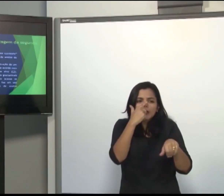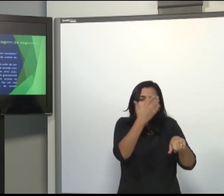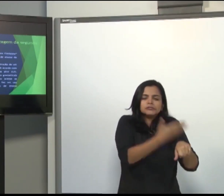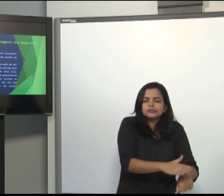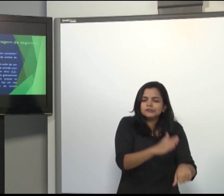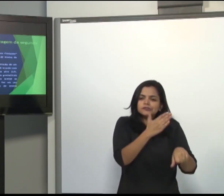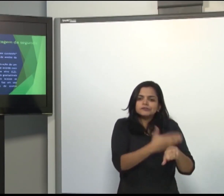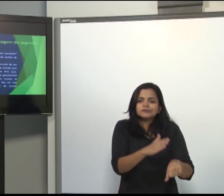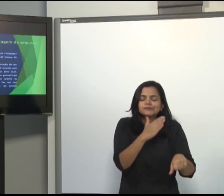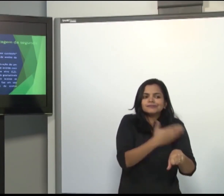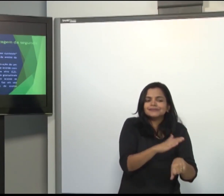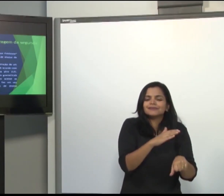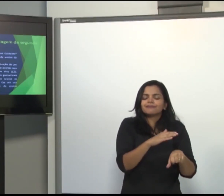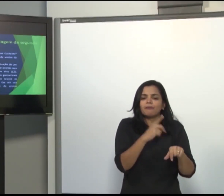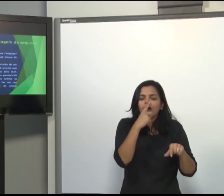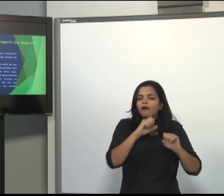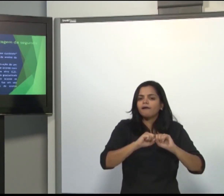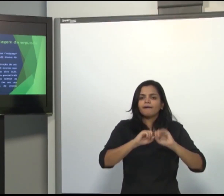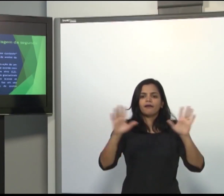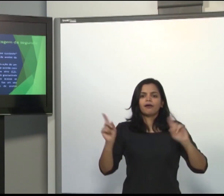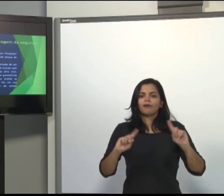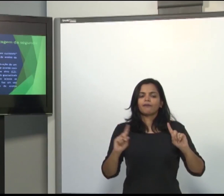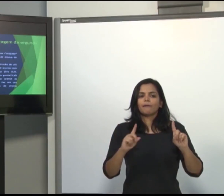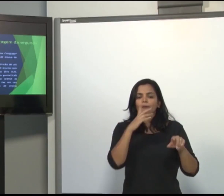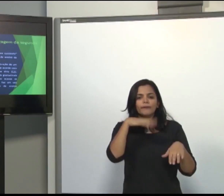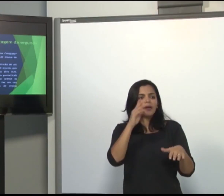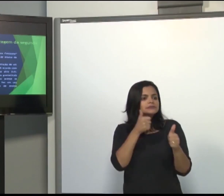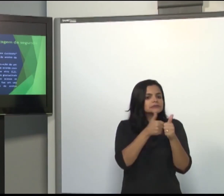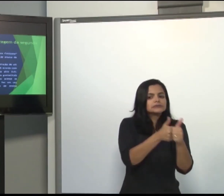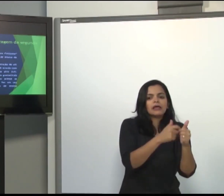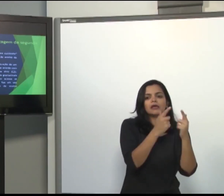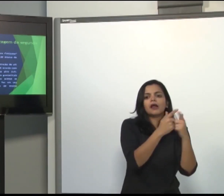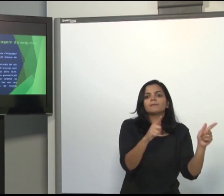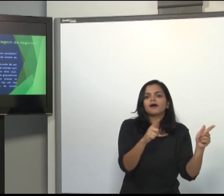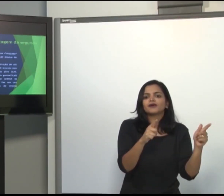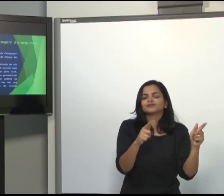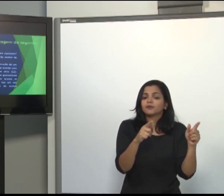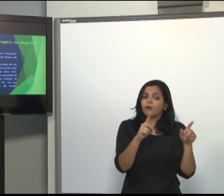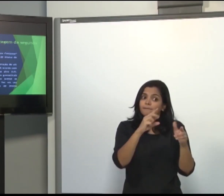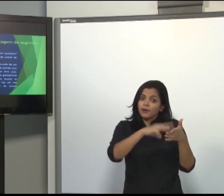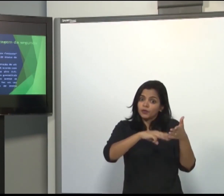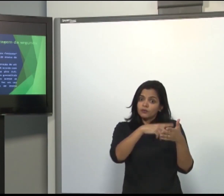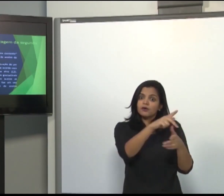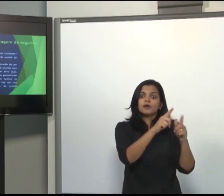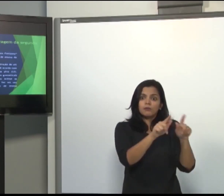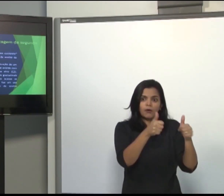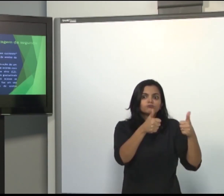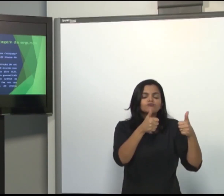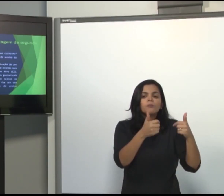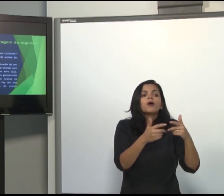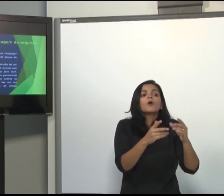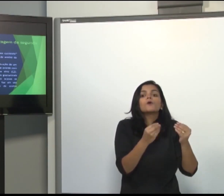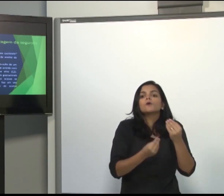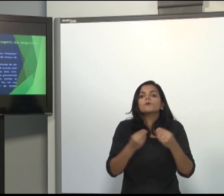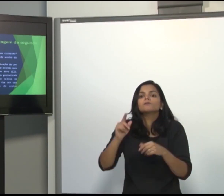quê? Nesse primeiro momento, utiliza-se regras, segue-se a gramática, a metodologia é